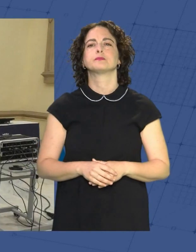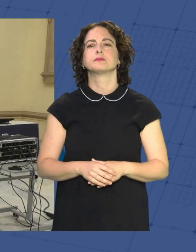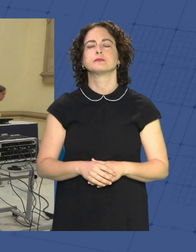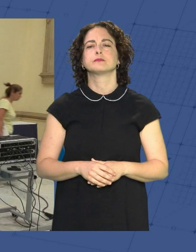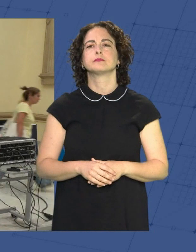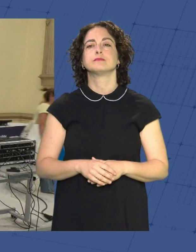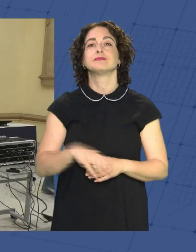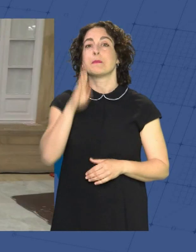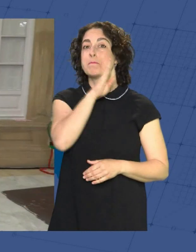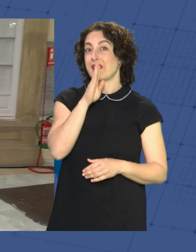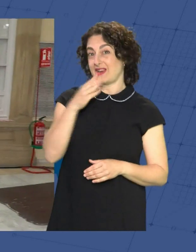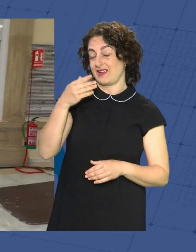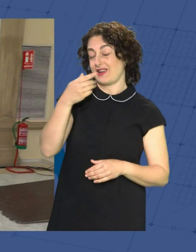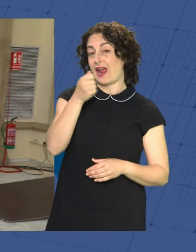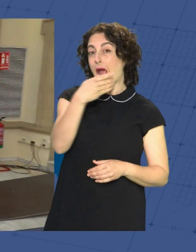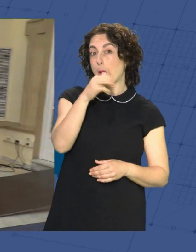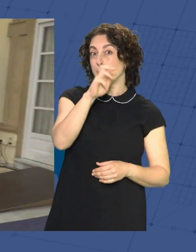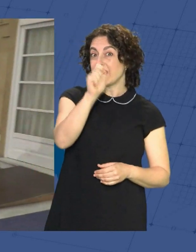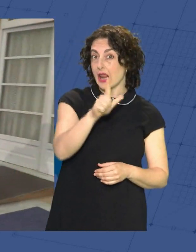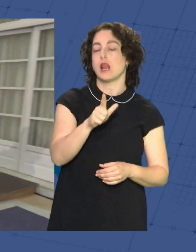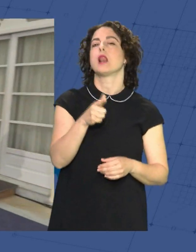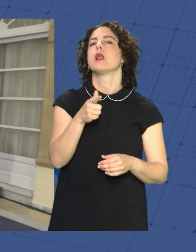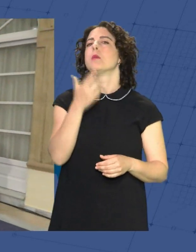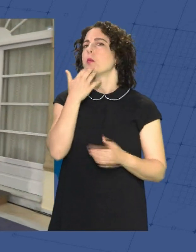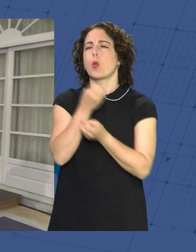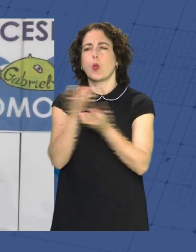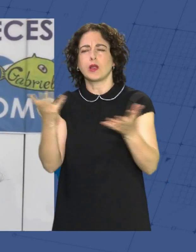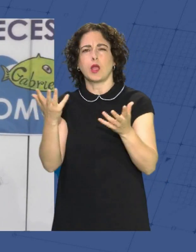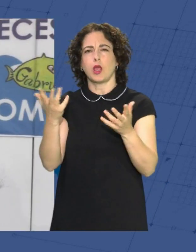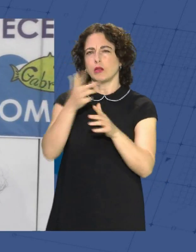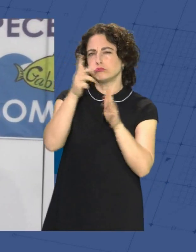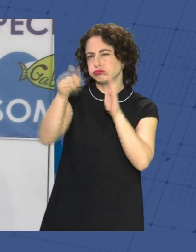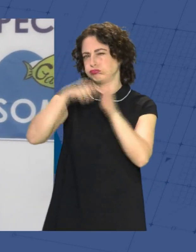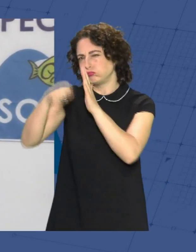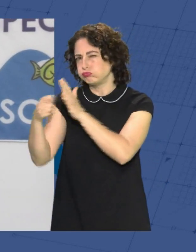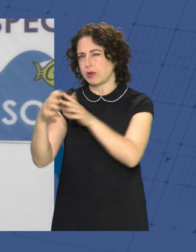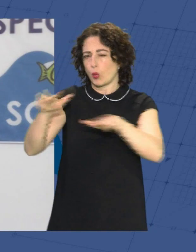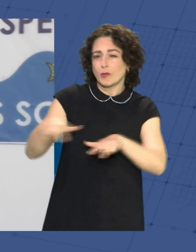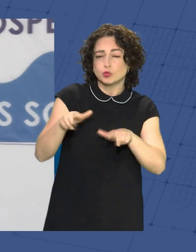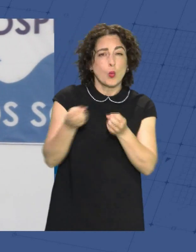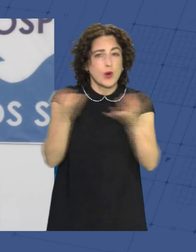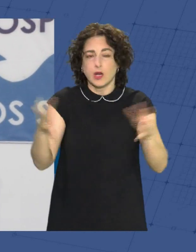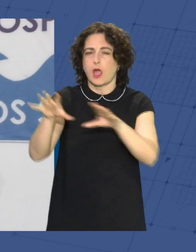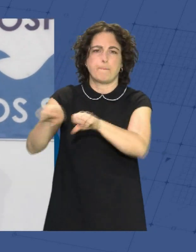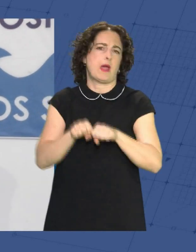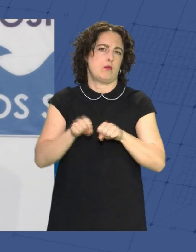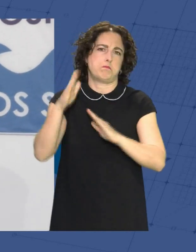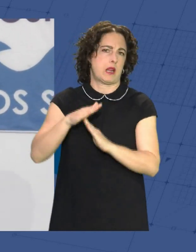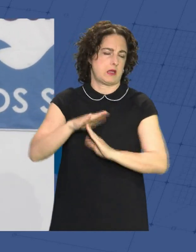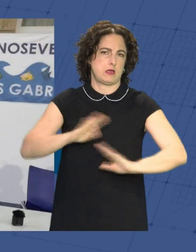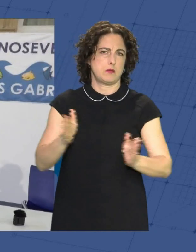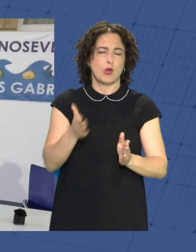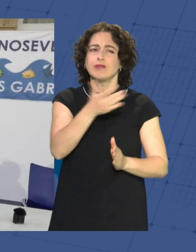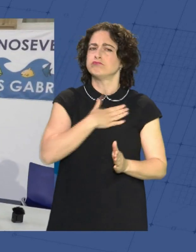La madre del niño Gabriel podría exigirle embargo de cualquier audiovisual que reproduzca imágenes de su hijo. Patricia Ramírez está dispuesta a agotar todas las vías a su